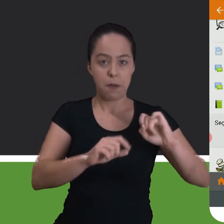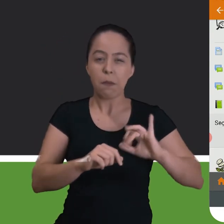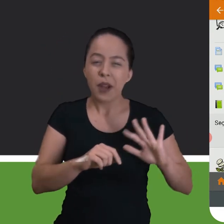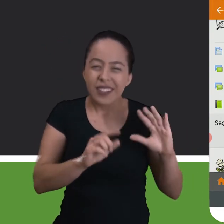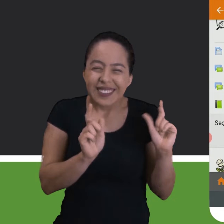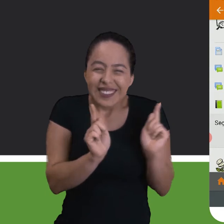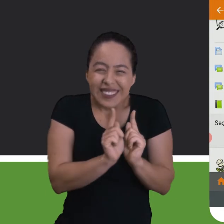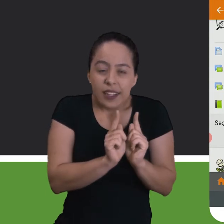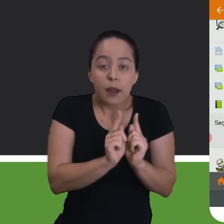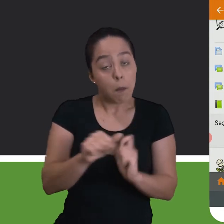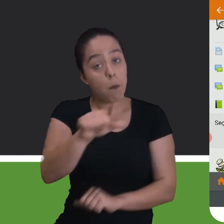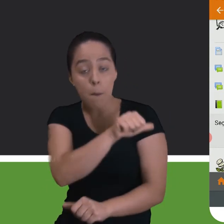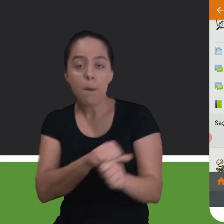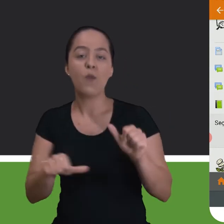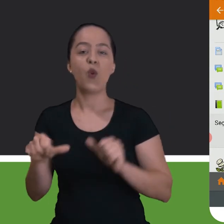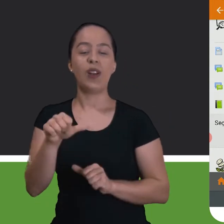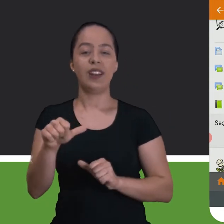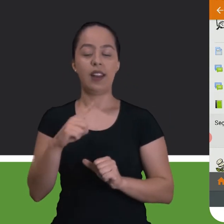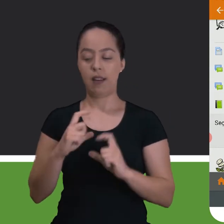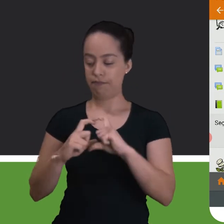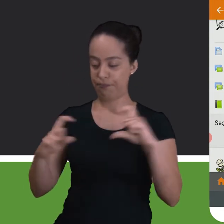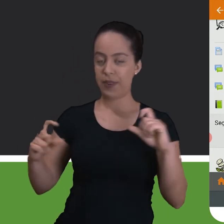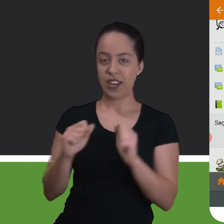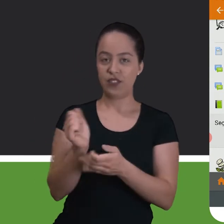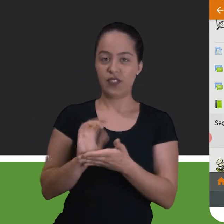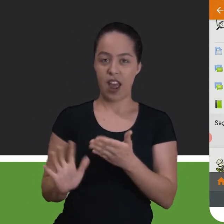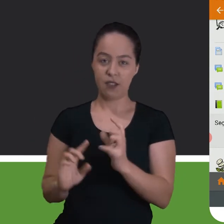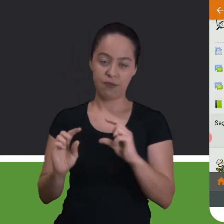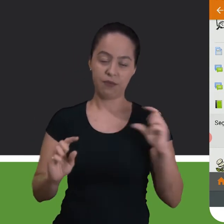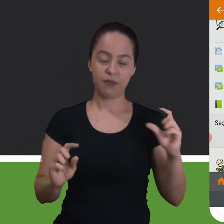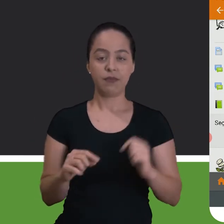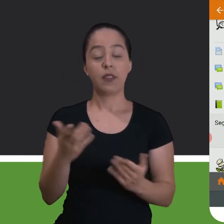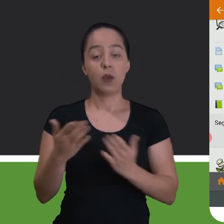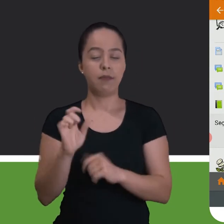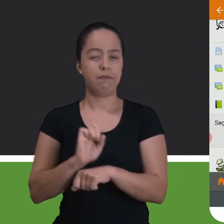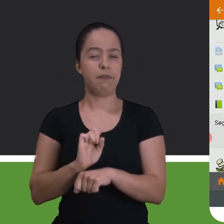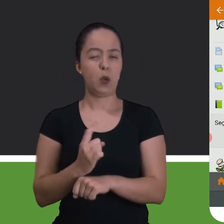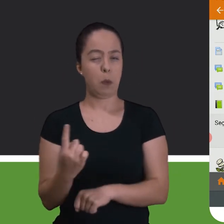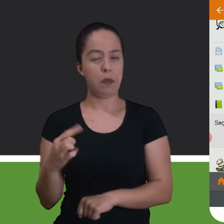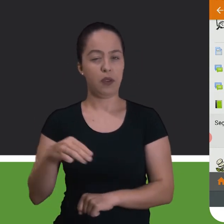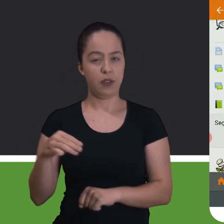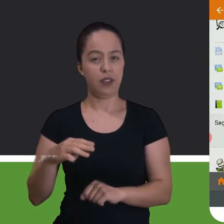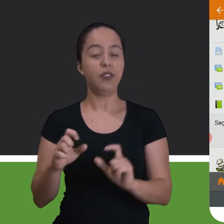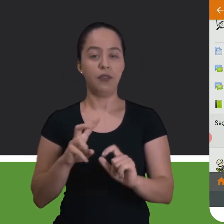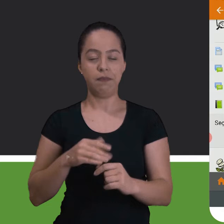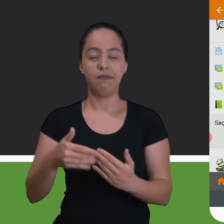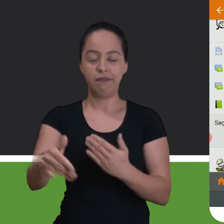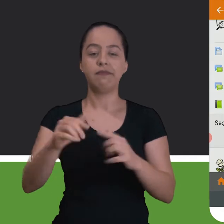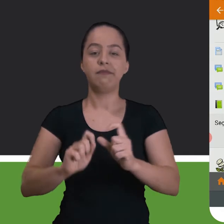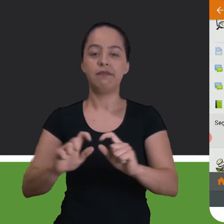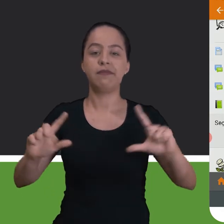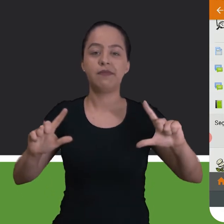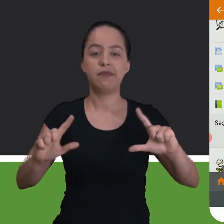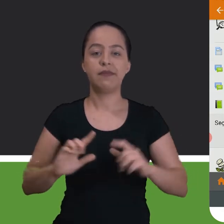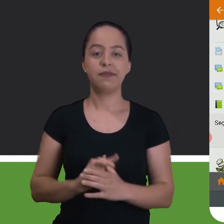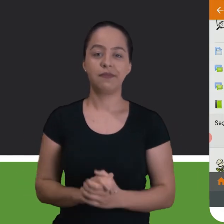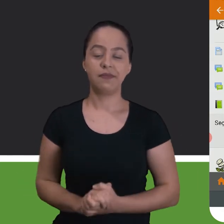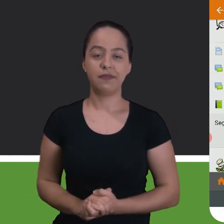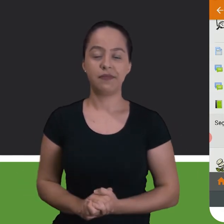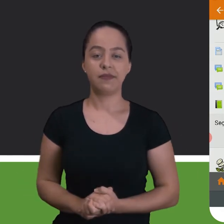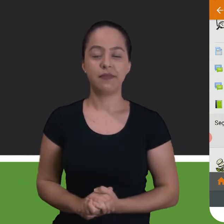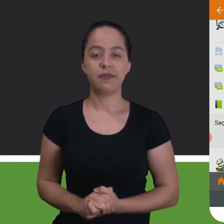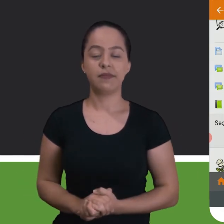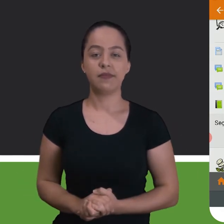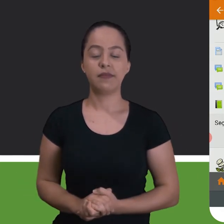o ícone que aparece ao lado das atividades e vamos aguardar um minutinho que aí vai aparecer para